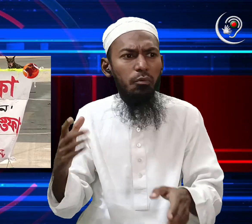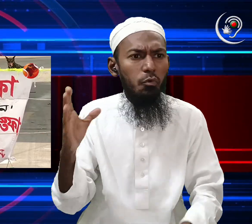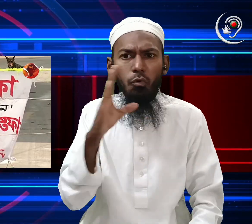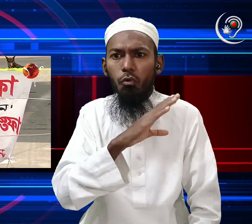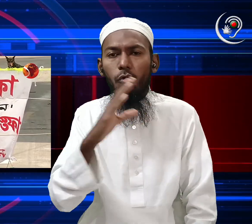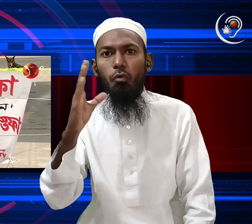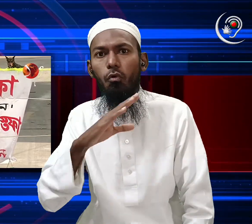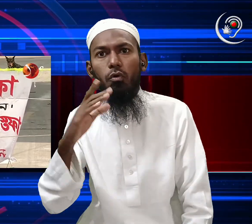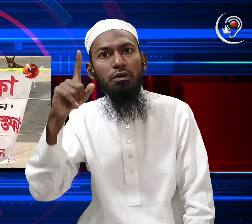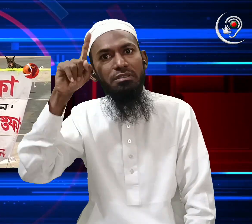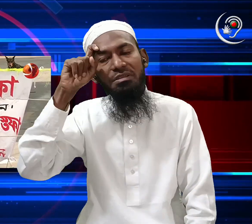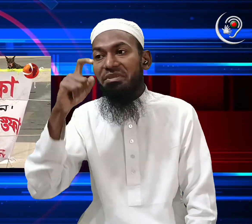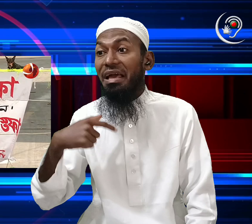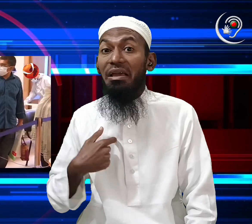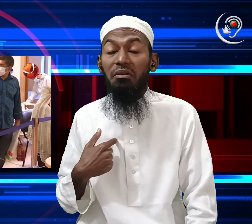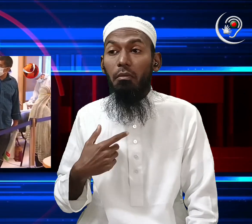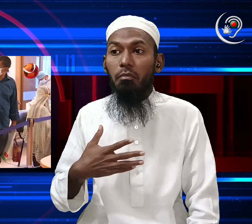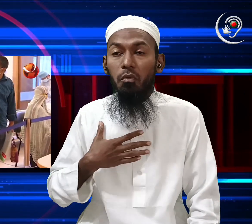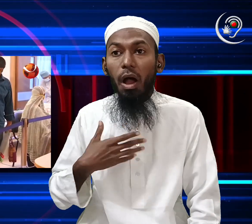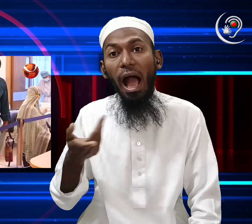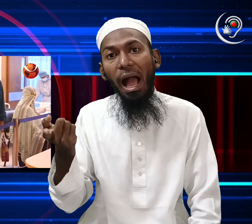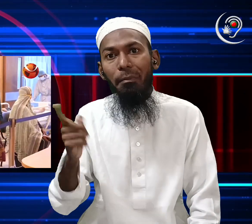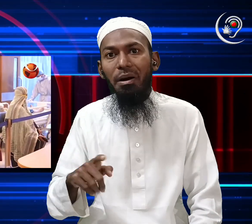যাচ্ছে না। ফিরতে পারে লকডাউন অবস্থা।